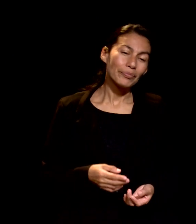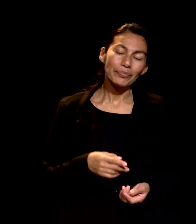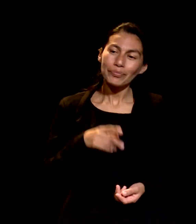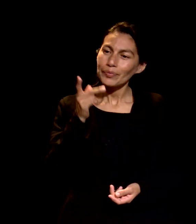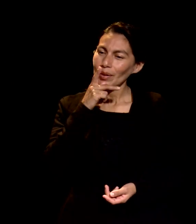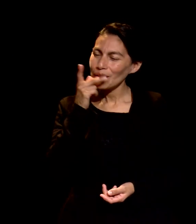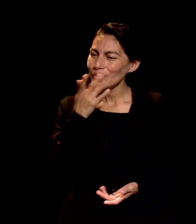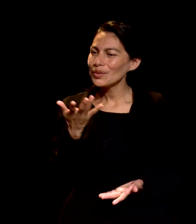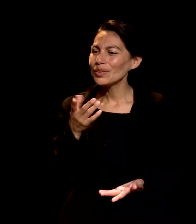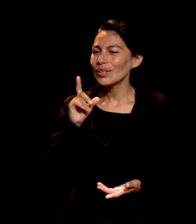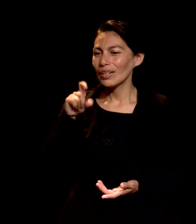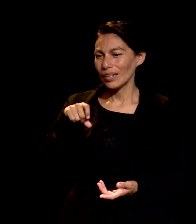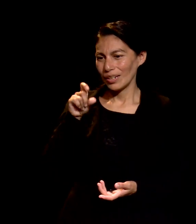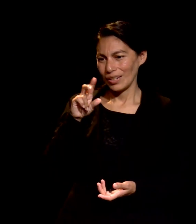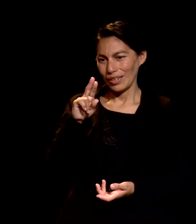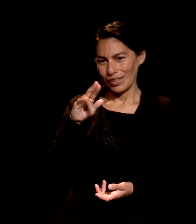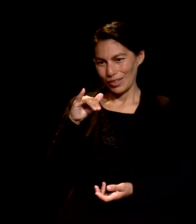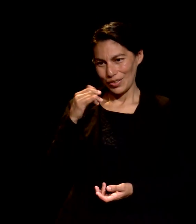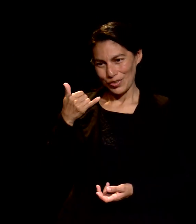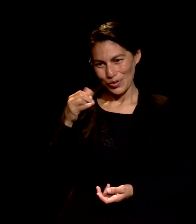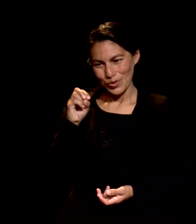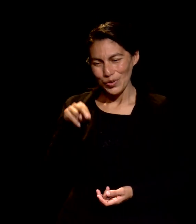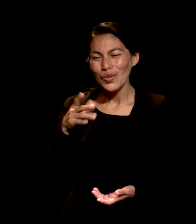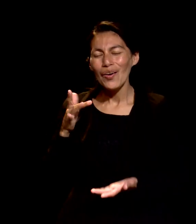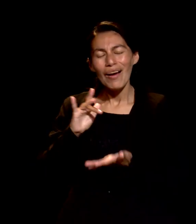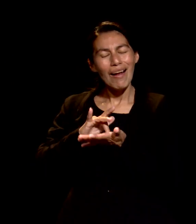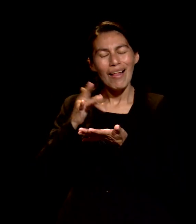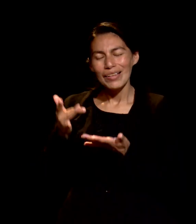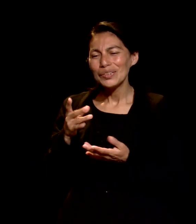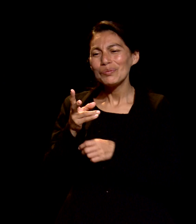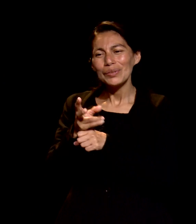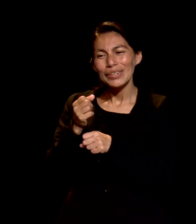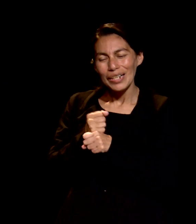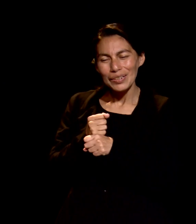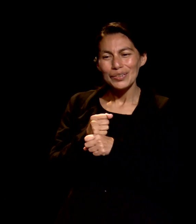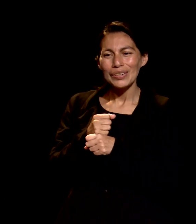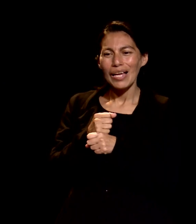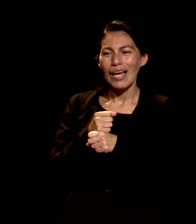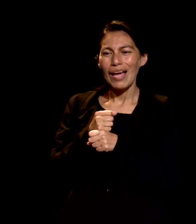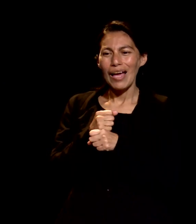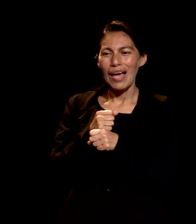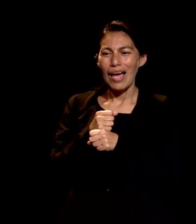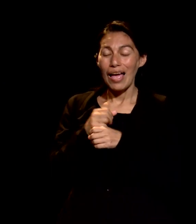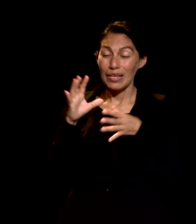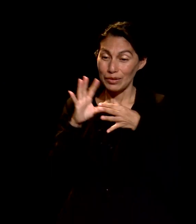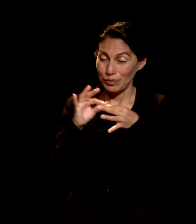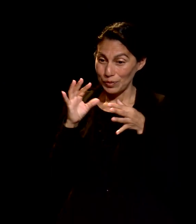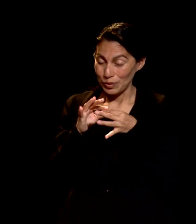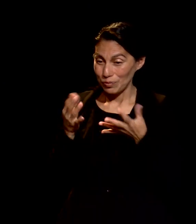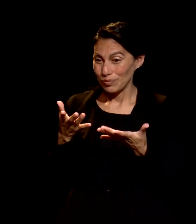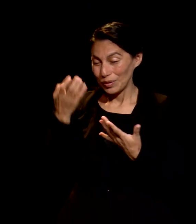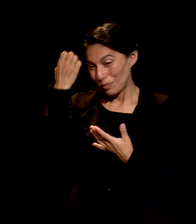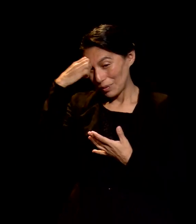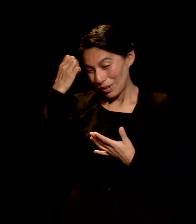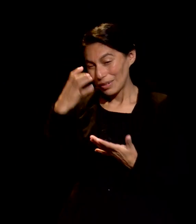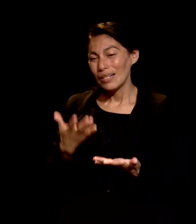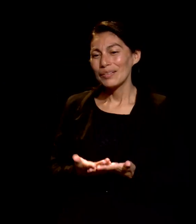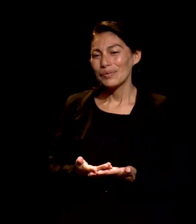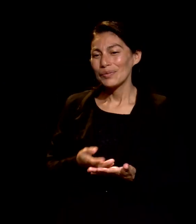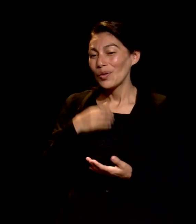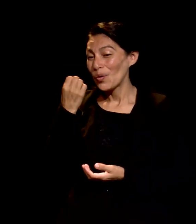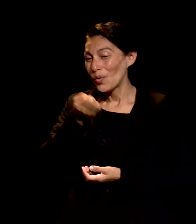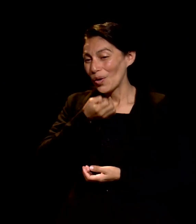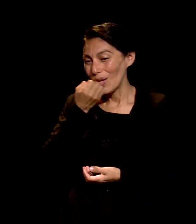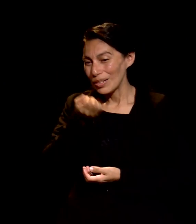Primeramente Pastor Quillonos, muchas gracias por invitarnos a compartir algunas de nuestras experiencias en él,